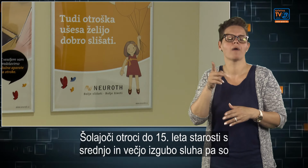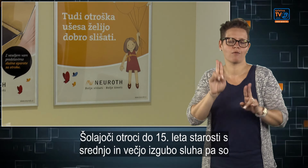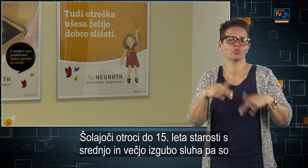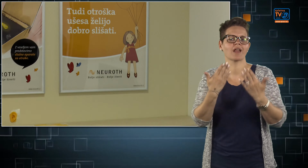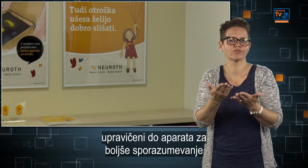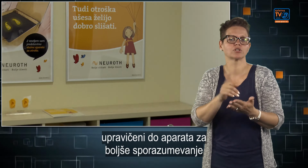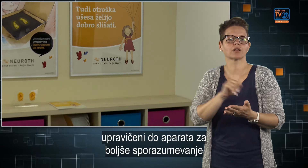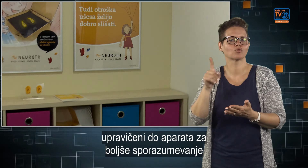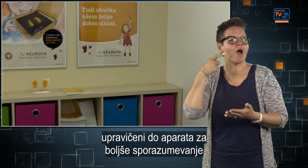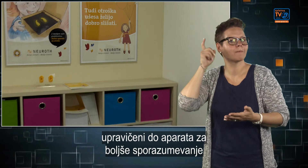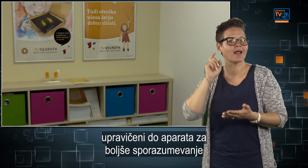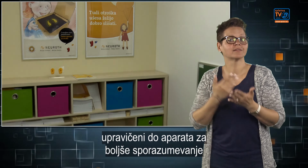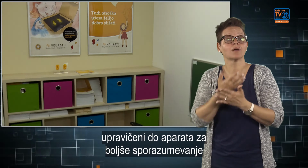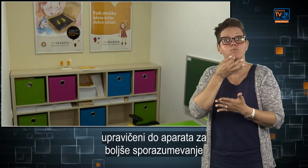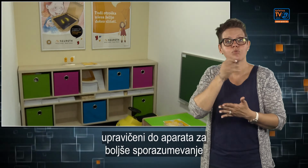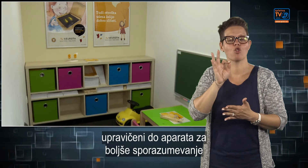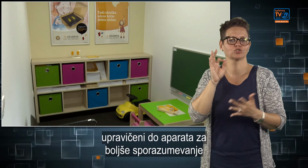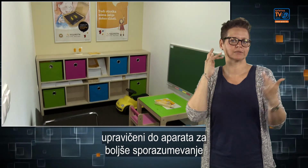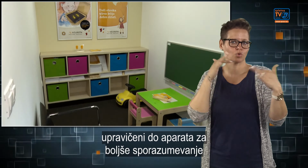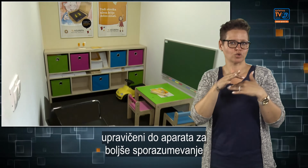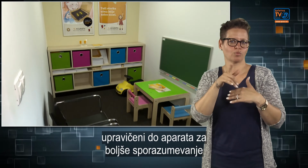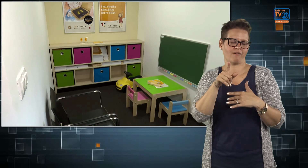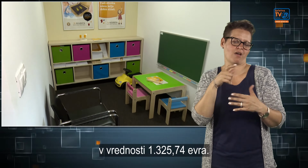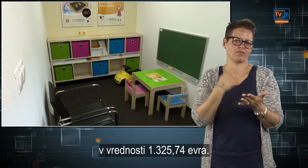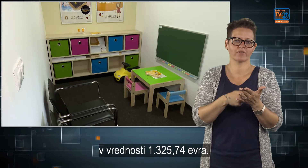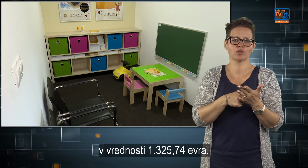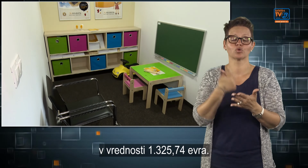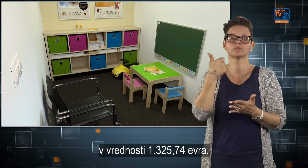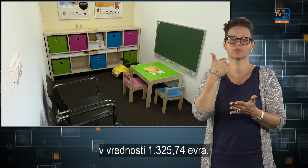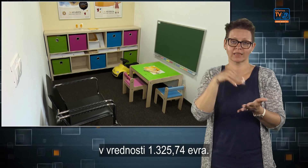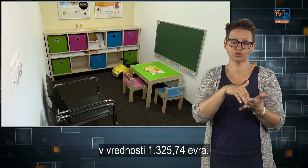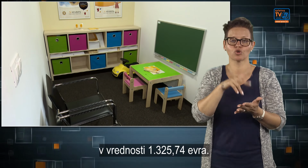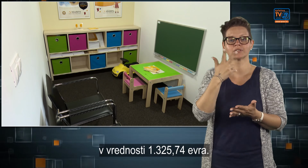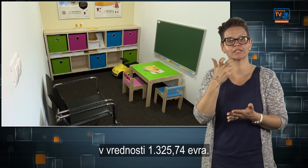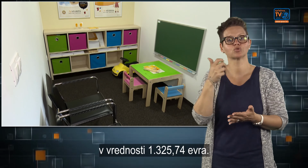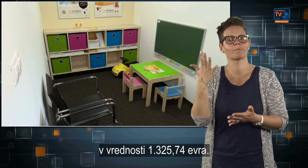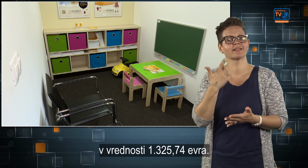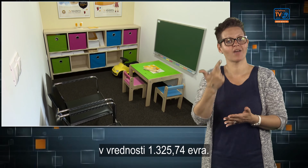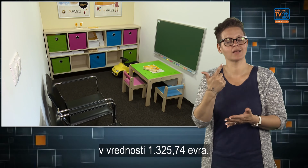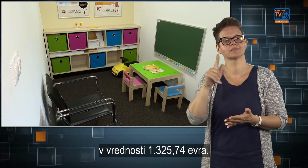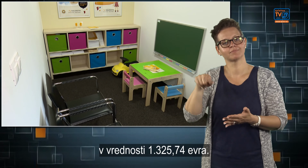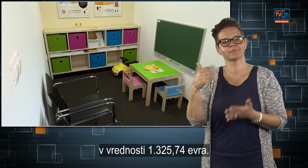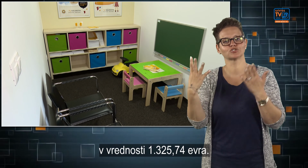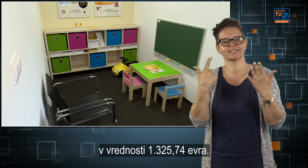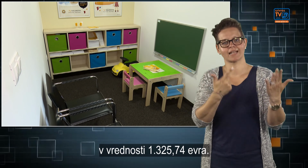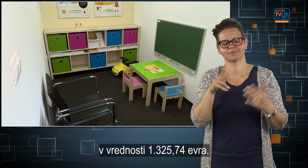pa so upravičeni do aparata za boljše sporazumevanje v vrednosti